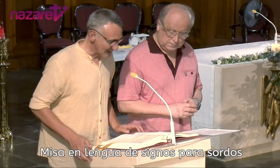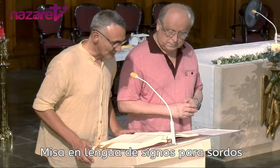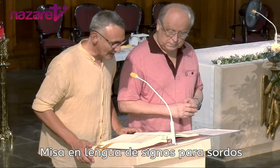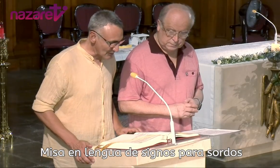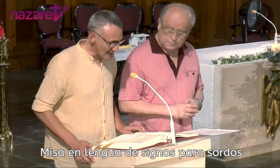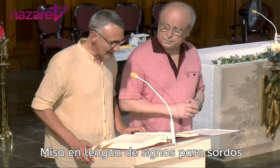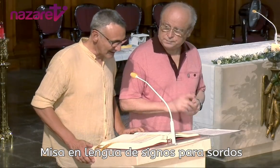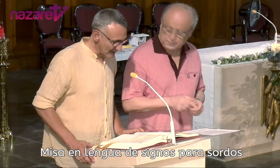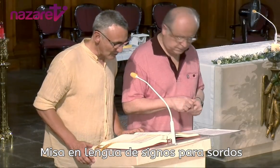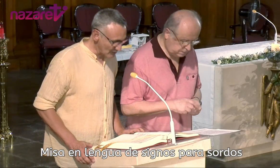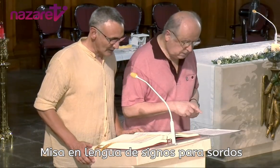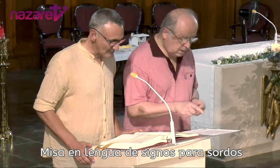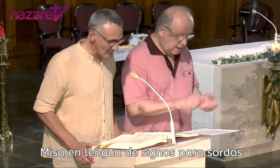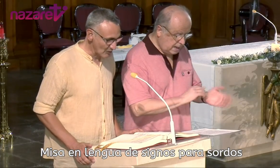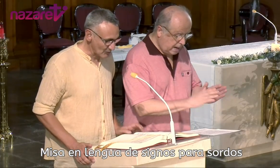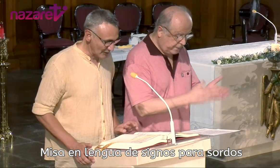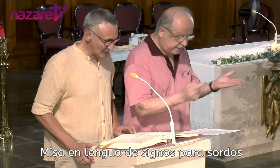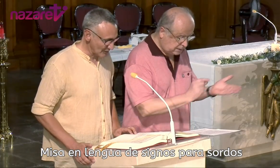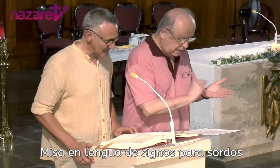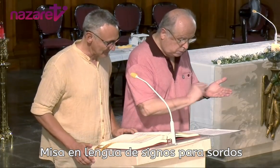Lectura de la segunda carta del apóstol San Pablo a los Corintios.